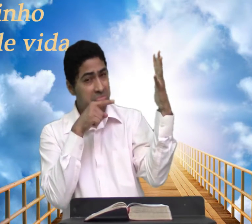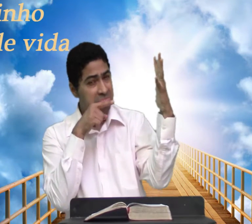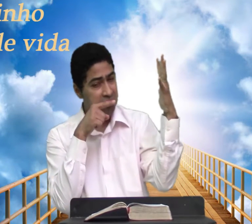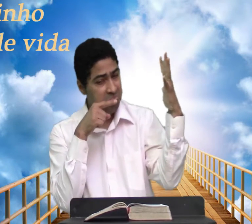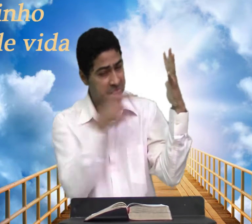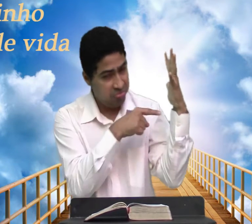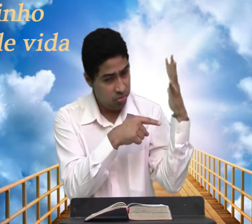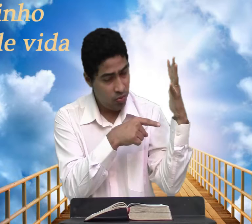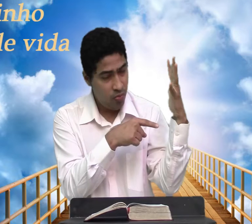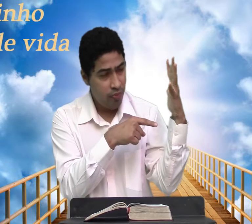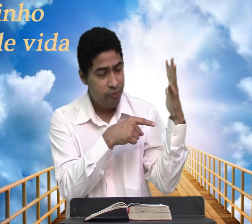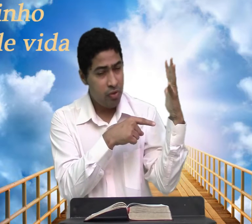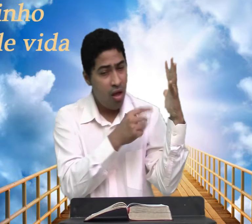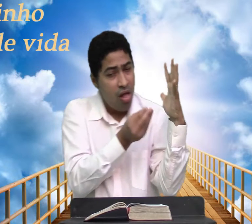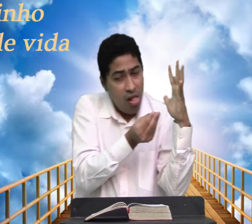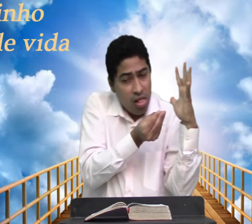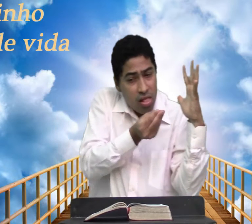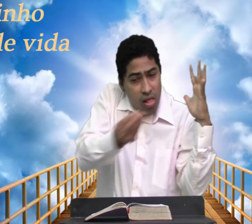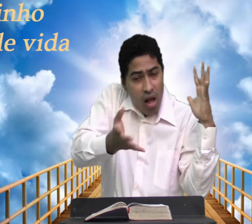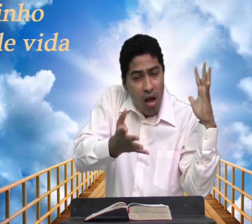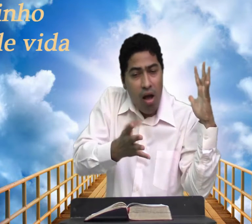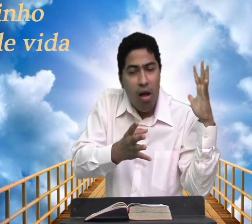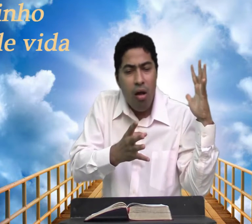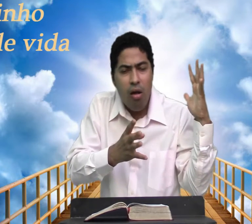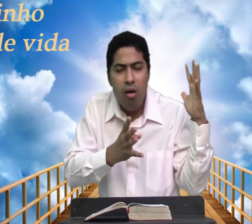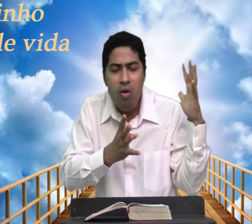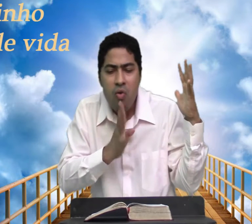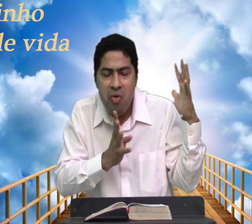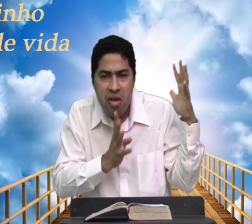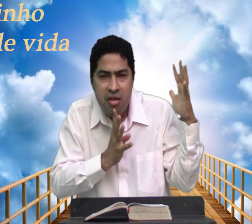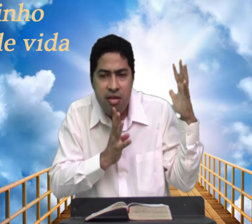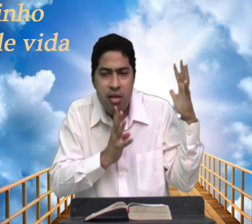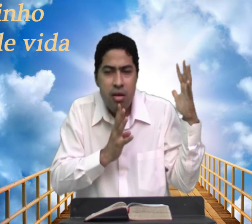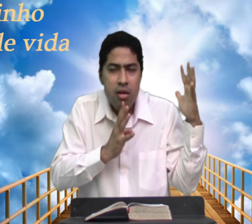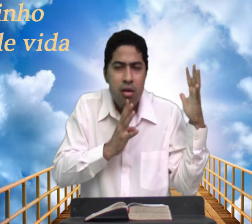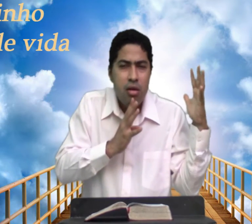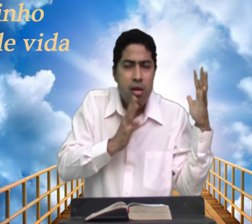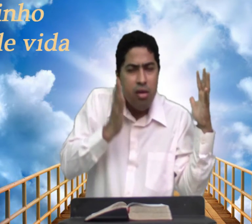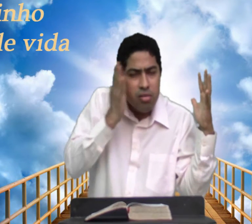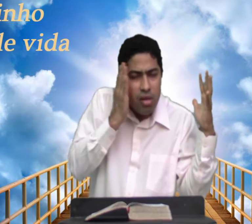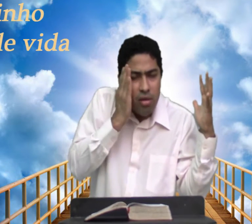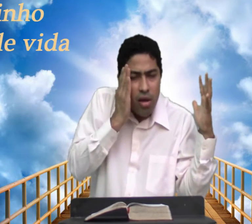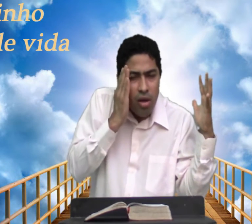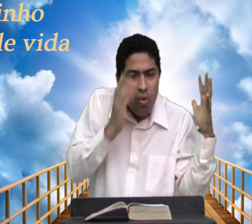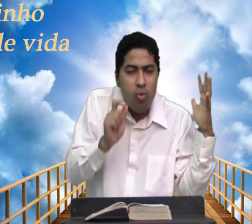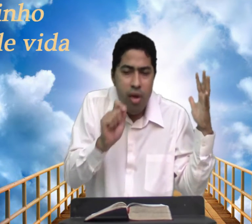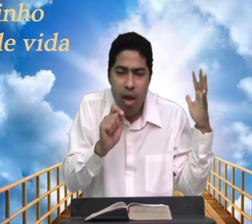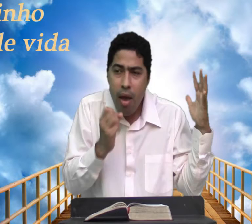jardim, essa árvore é a árvore do conhecimento do bem e do